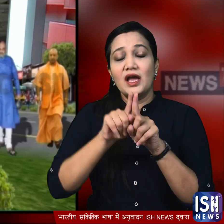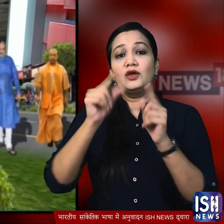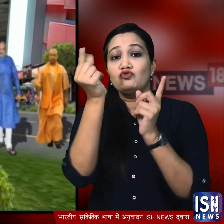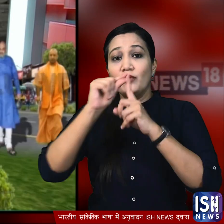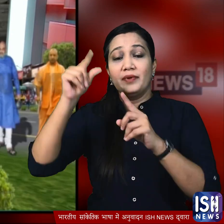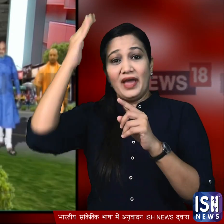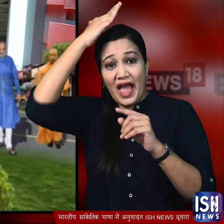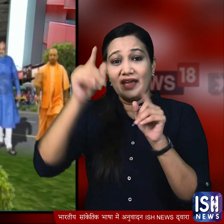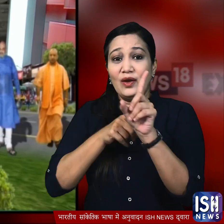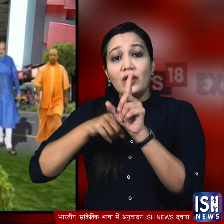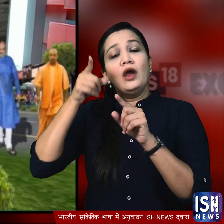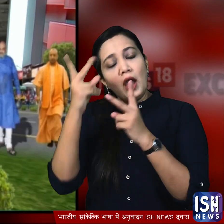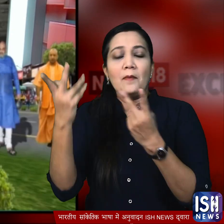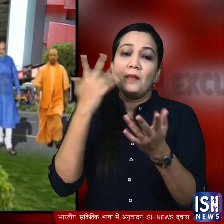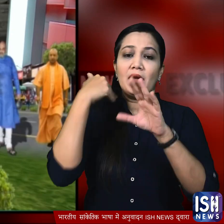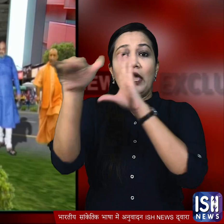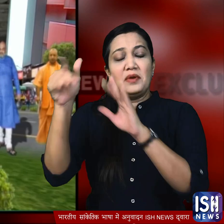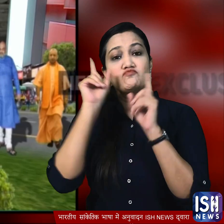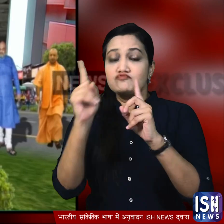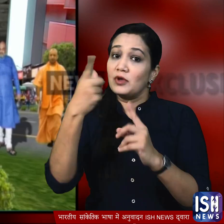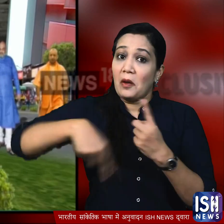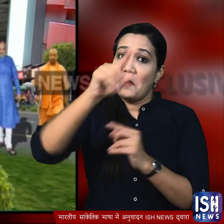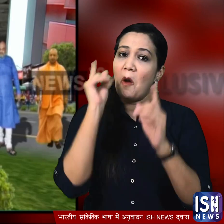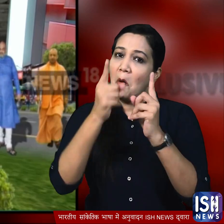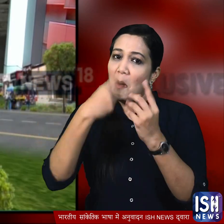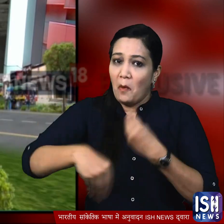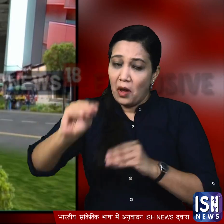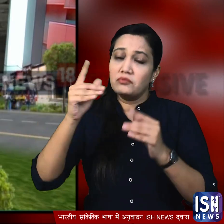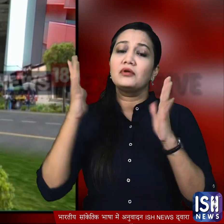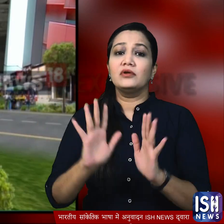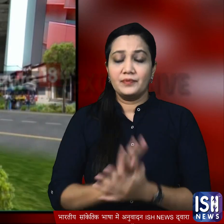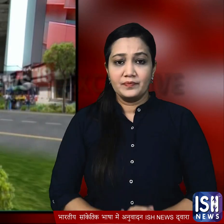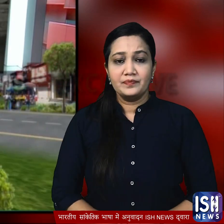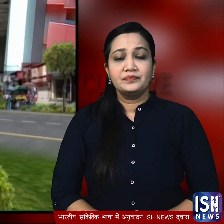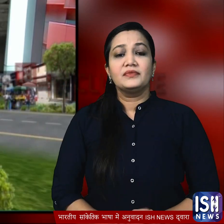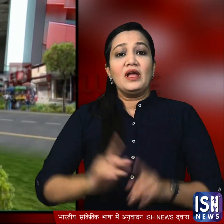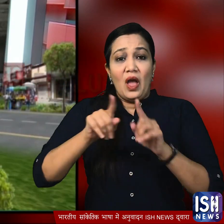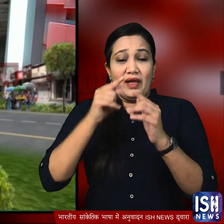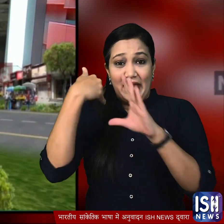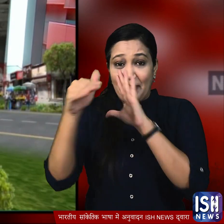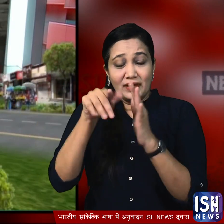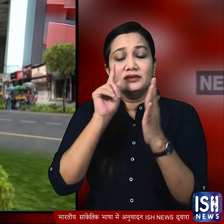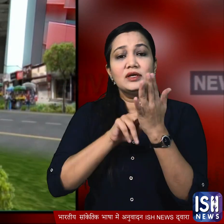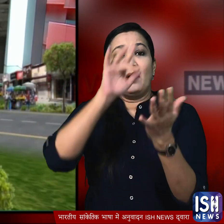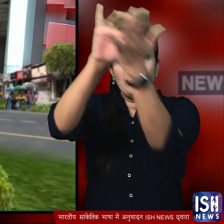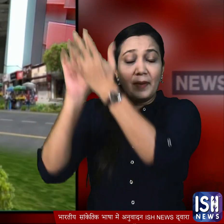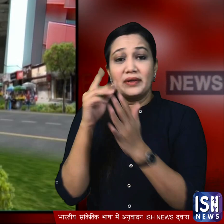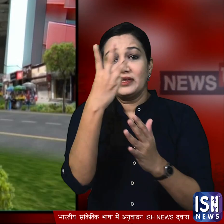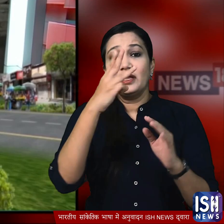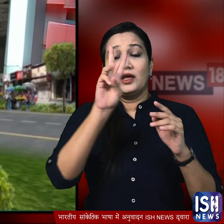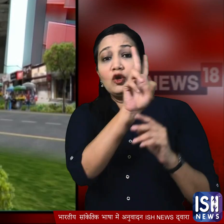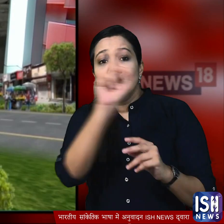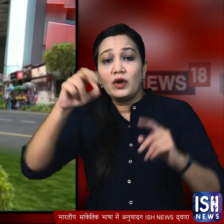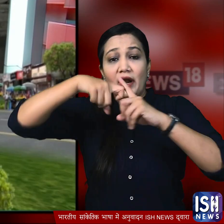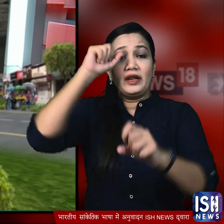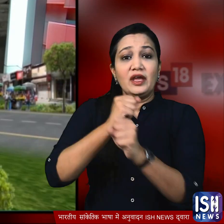के मुख्यमंत्री योगी आदित्यनाथ को भी इस ईमेल के जरिए धमकी दी गई। इतना ही नहीं, धमकी भरे इस ईमेल में 3 राज्यों में 200